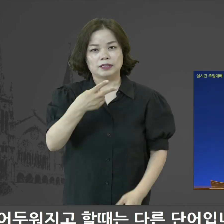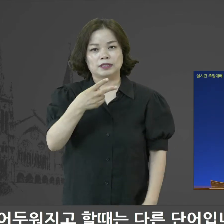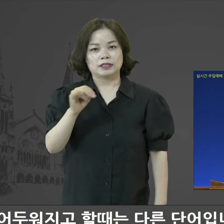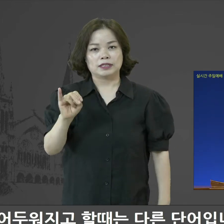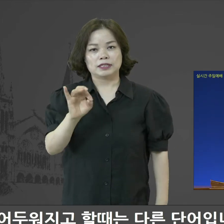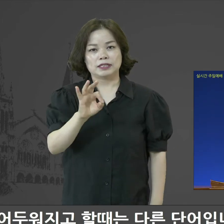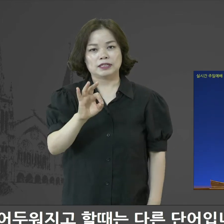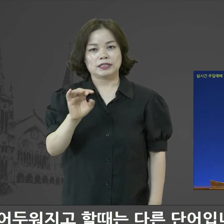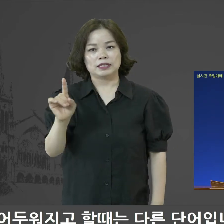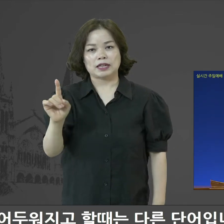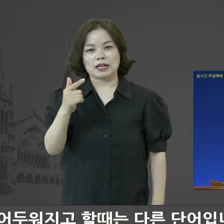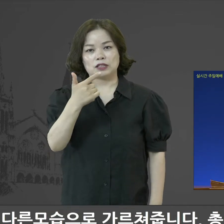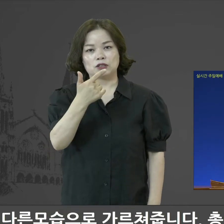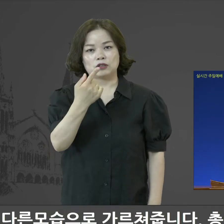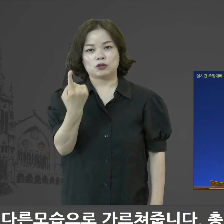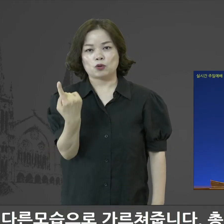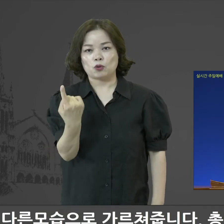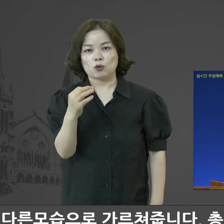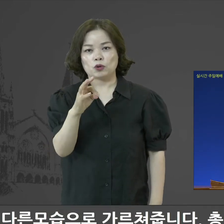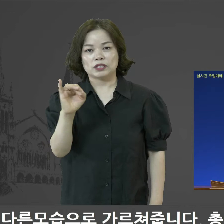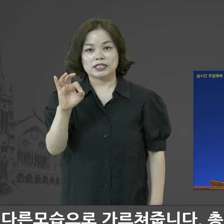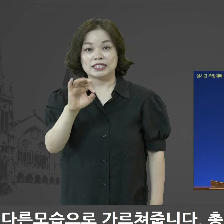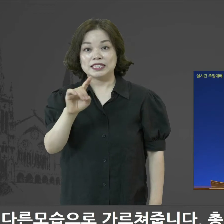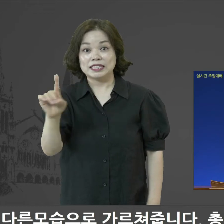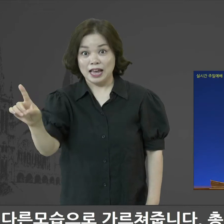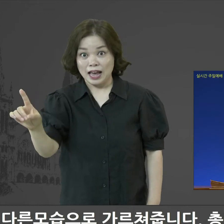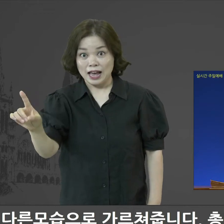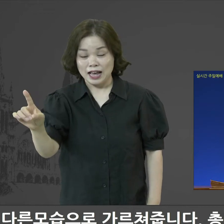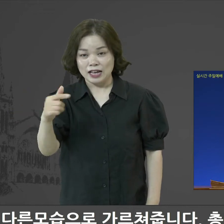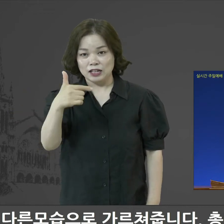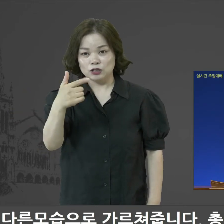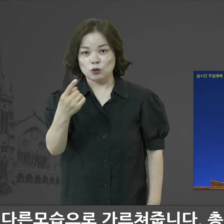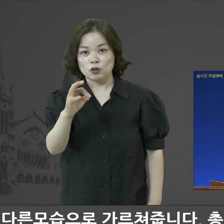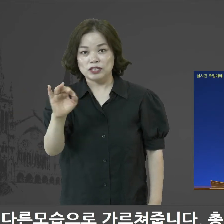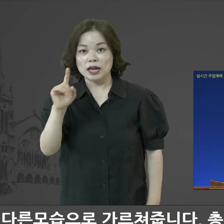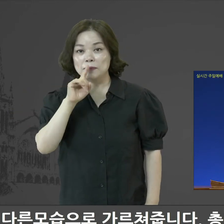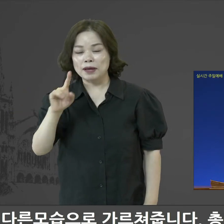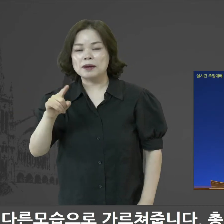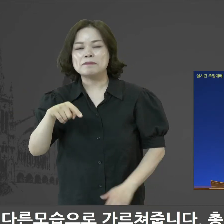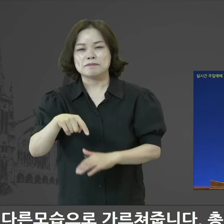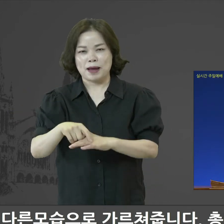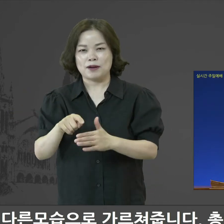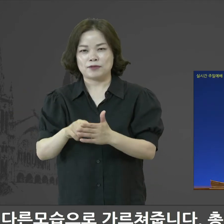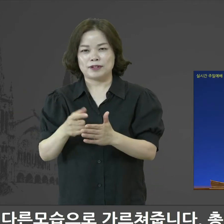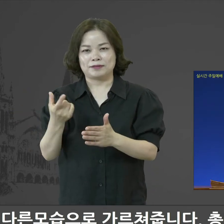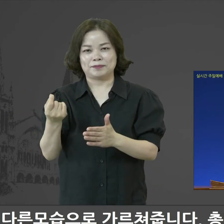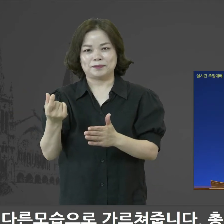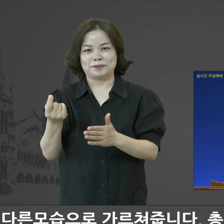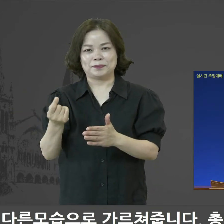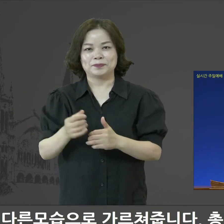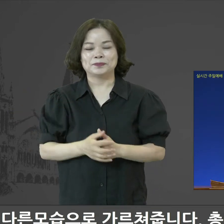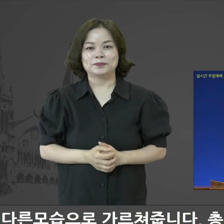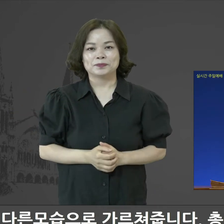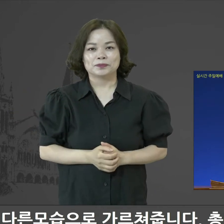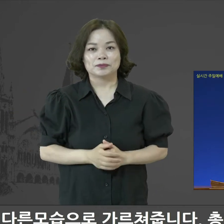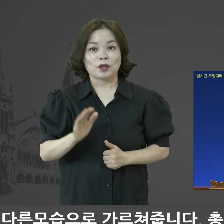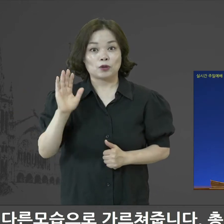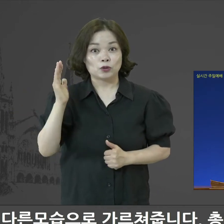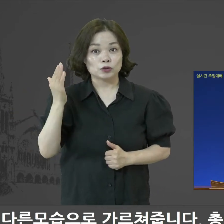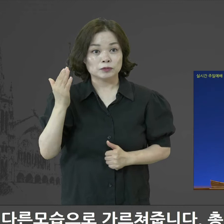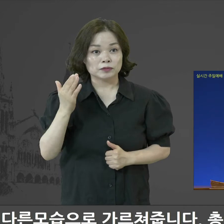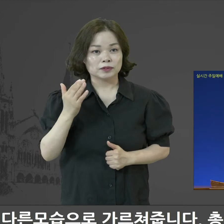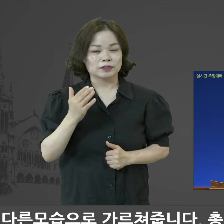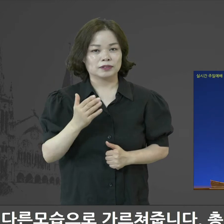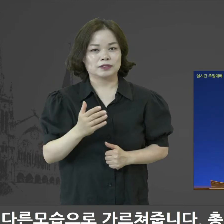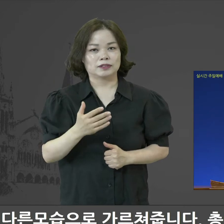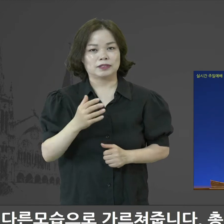디아노이아라는 헬라어인데요, 노이아 이런 말이 들어가면 이게 마음이라 이렇게 생각하시면 됩니다. 이건 요즘에도 이렇게